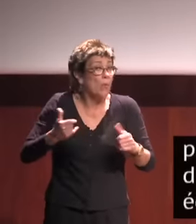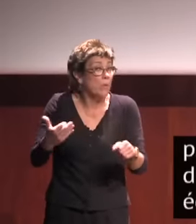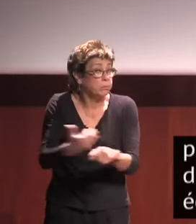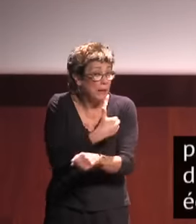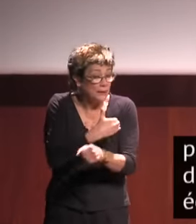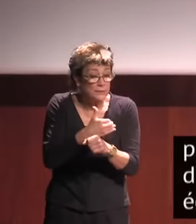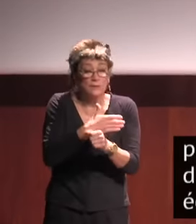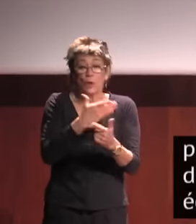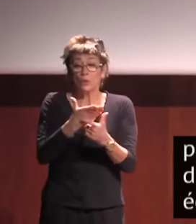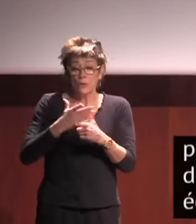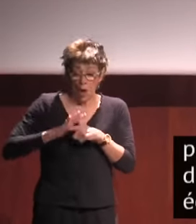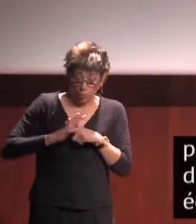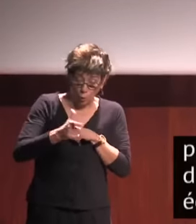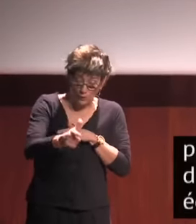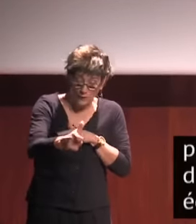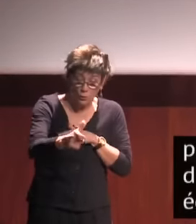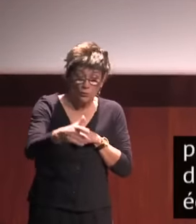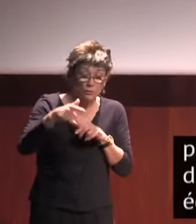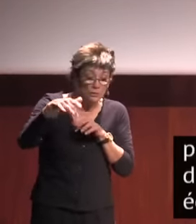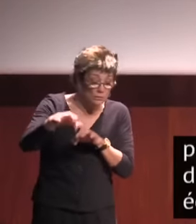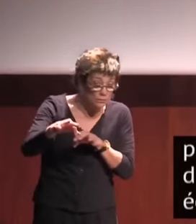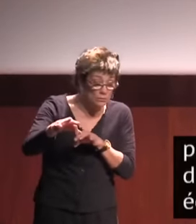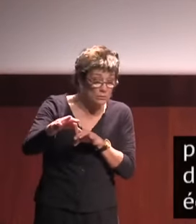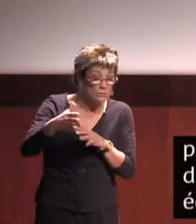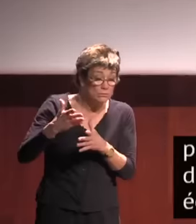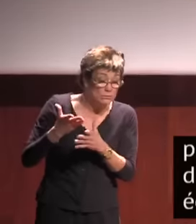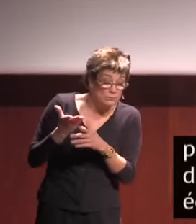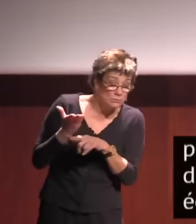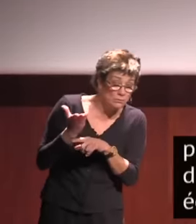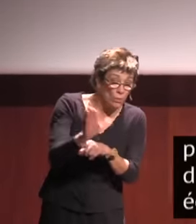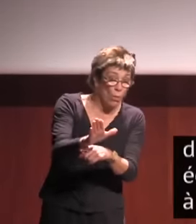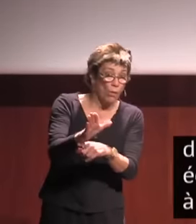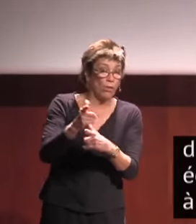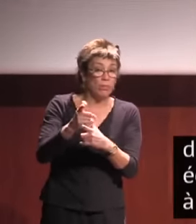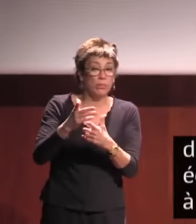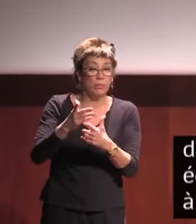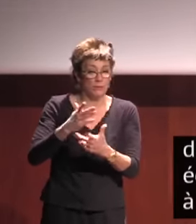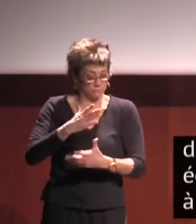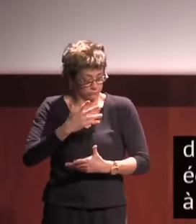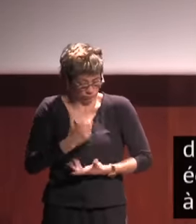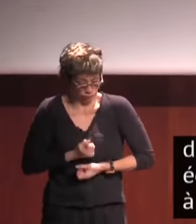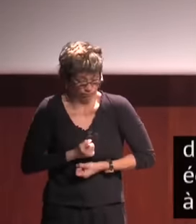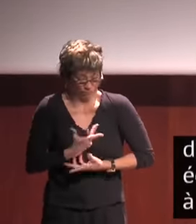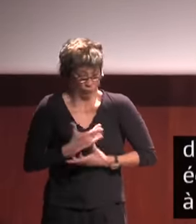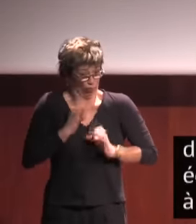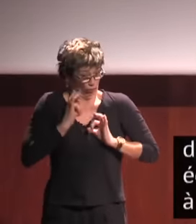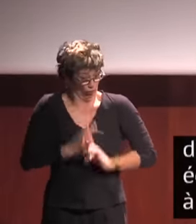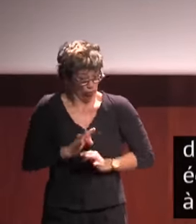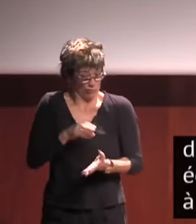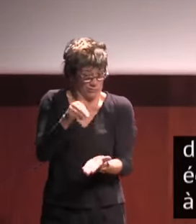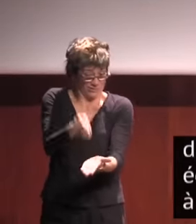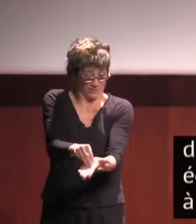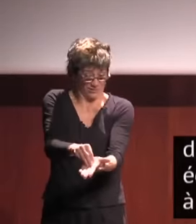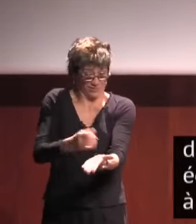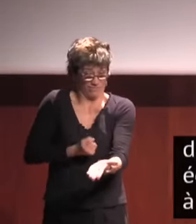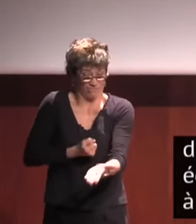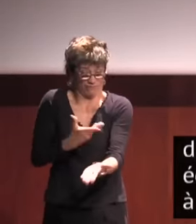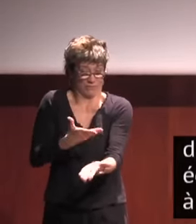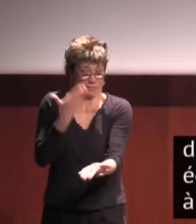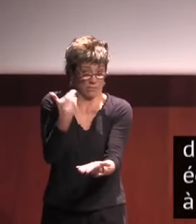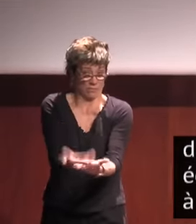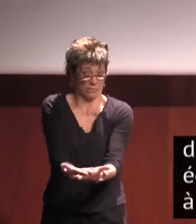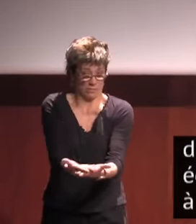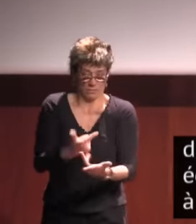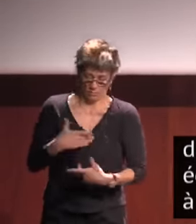que ce processus nous dit de la capacité à rendre compte de ses propres dits et écrits, c'est-à-dire à s'affirmer